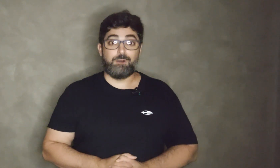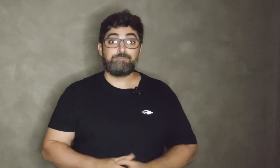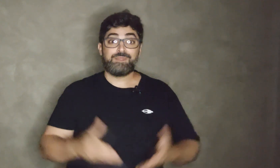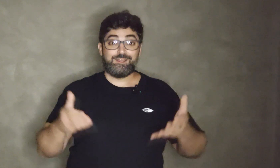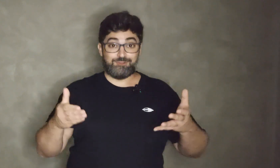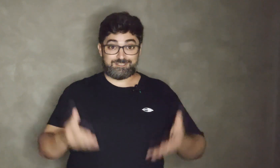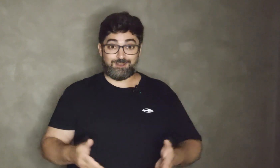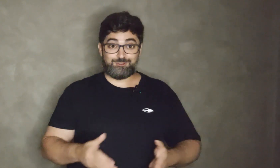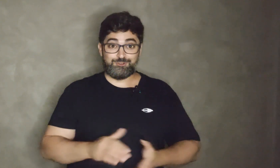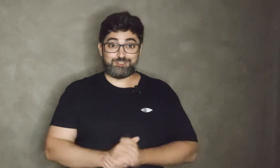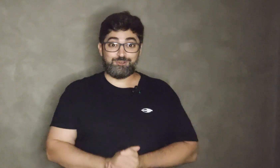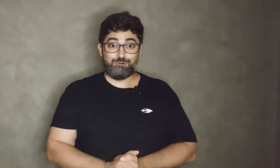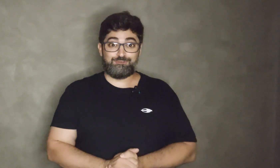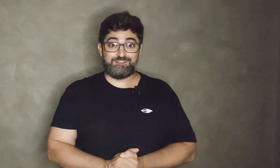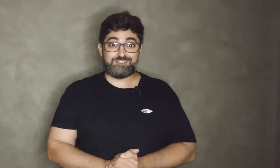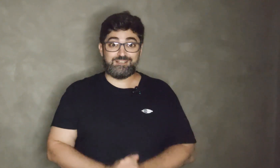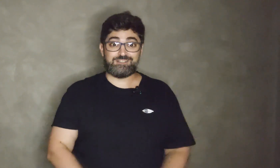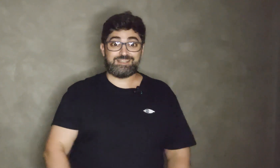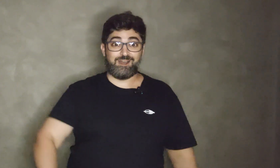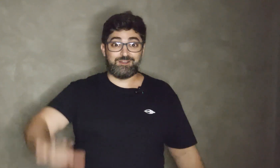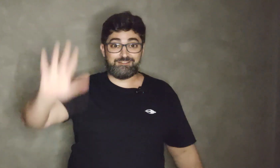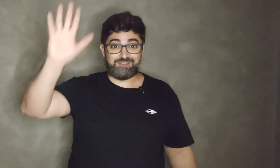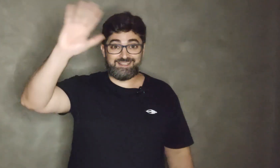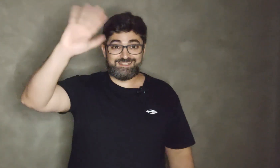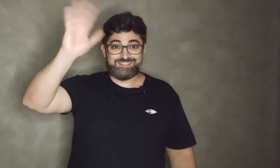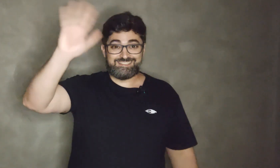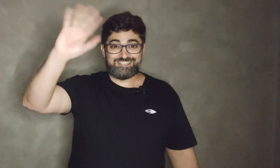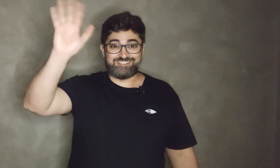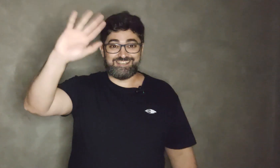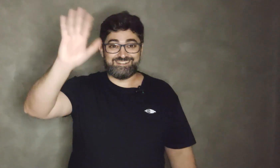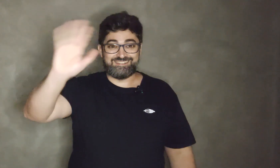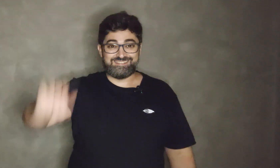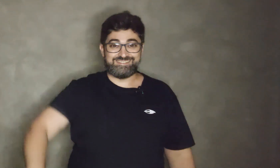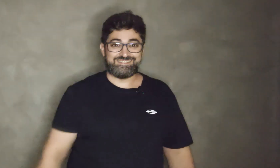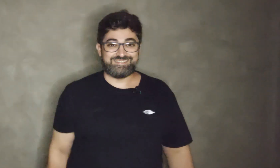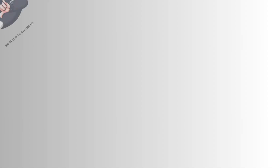bom? Nossa aula de hoje chegou ao fim, gente. Até a aula que vem. Tchau, tchau.